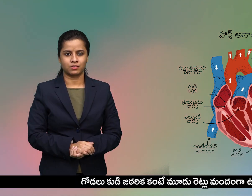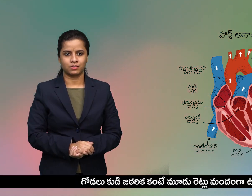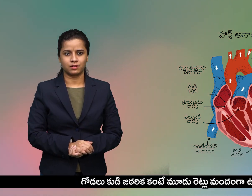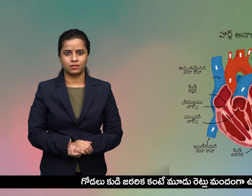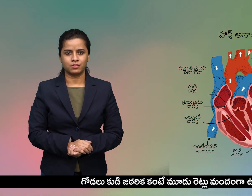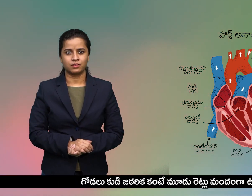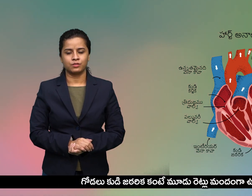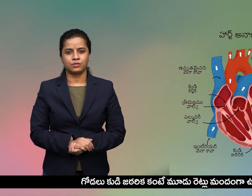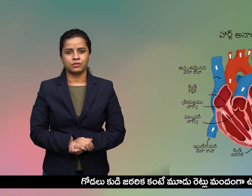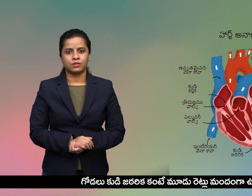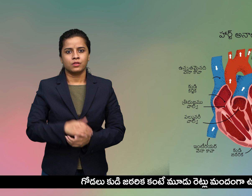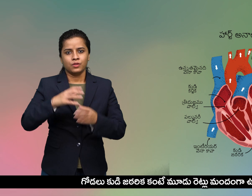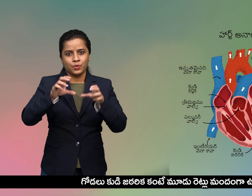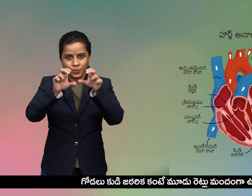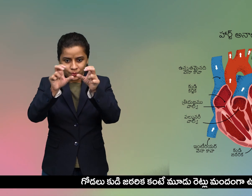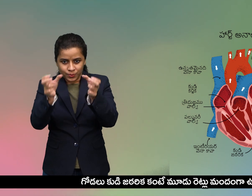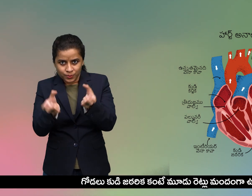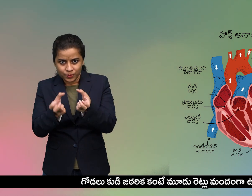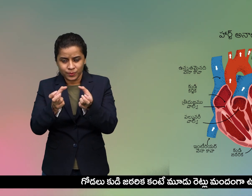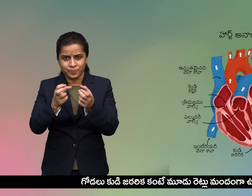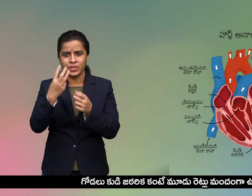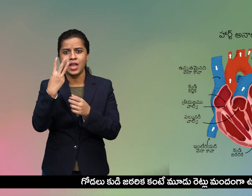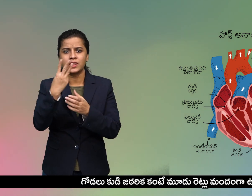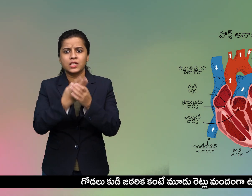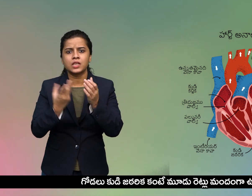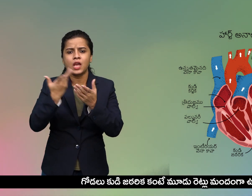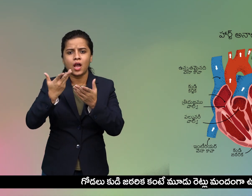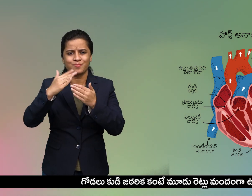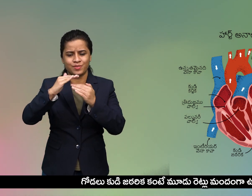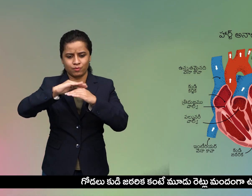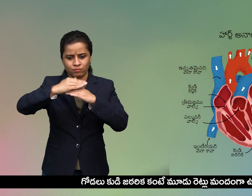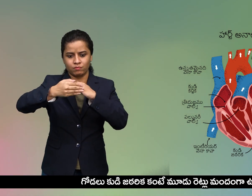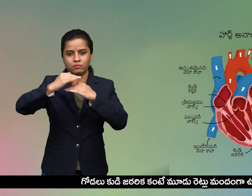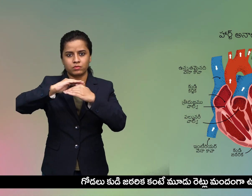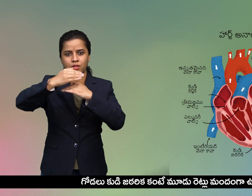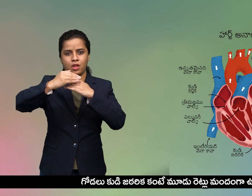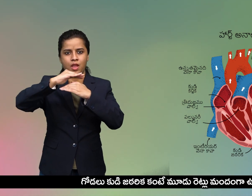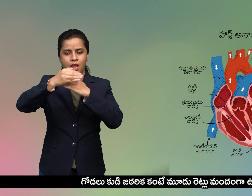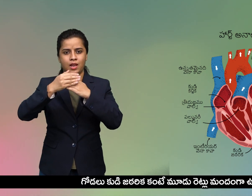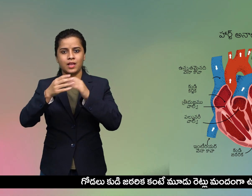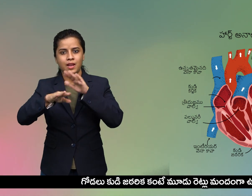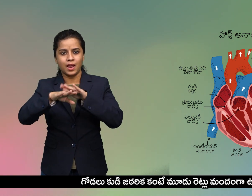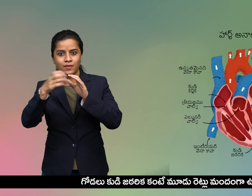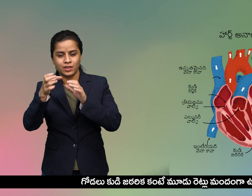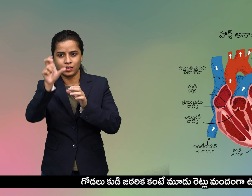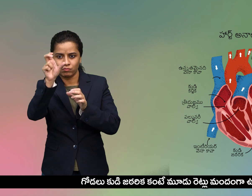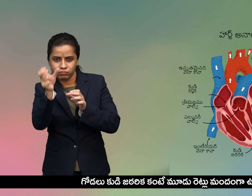గోడలు కుడి జఠరిక కంటే 3 రెట్లు మందంగా ఉంటాయి.